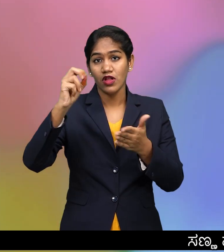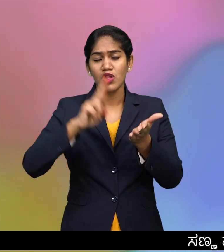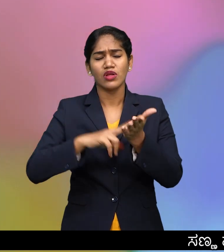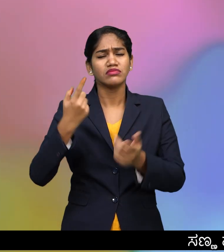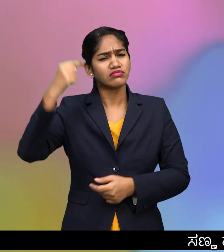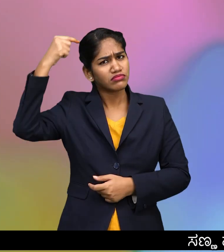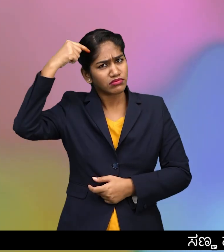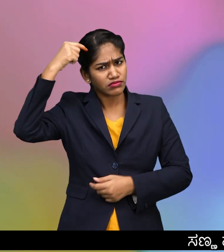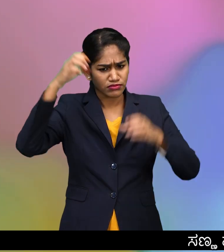ಸಣ್ಣ ಪ್ರದೇಶವಾಗಿದ್ದು